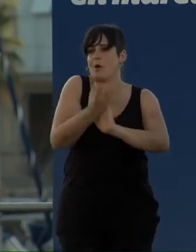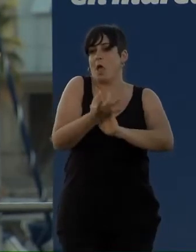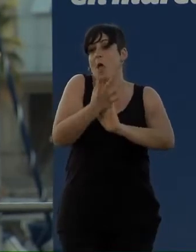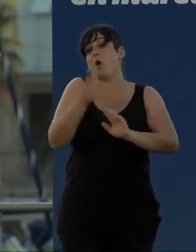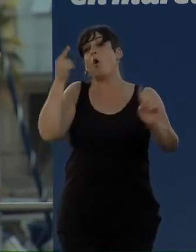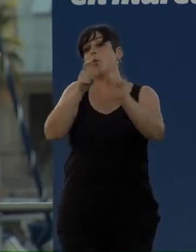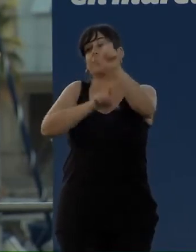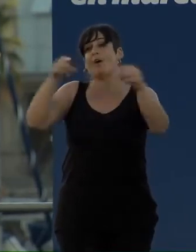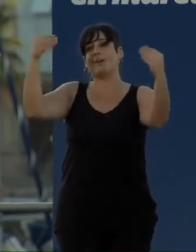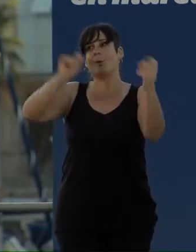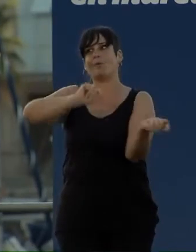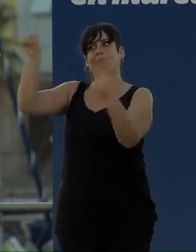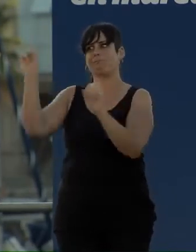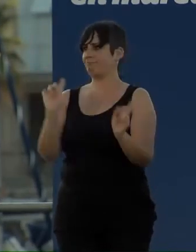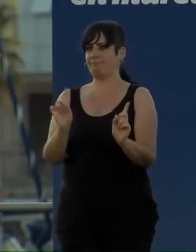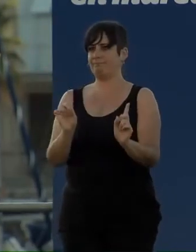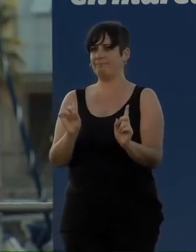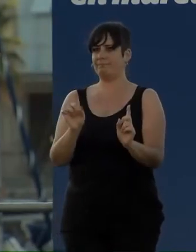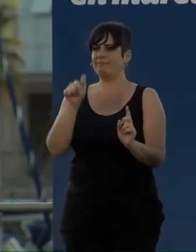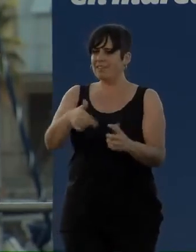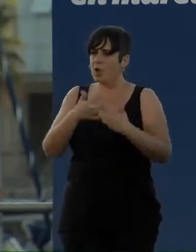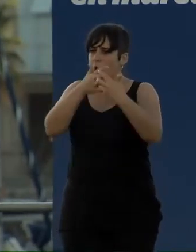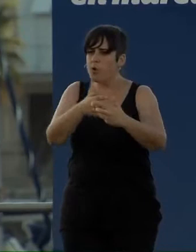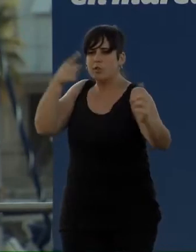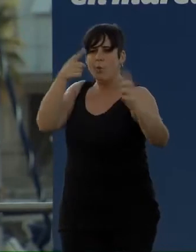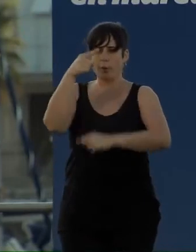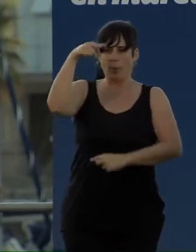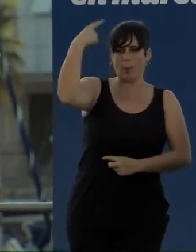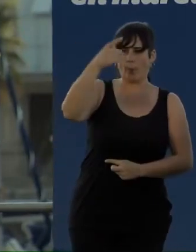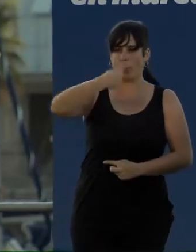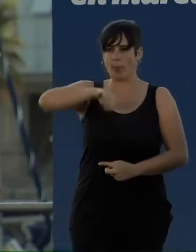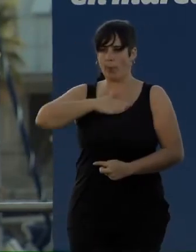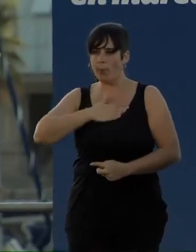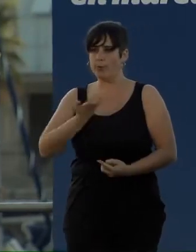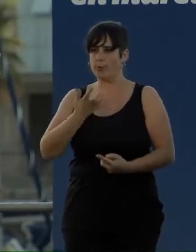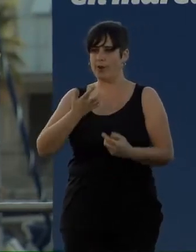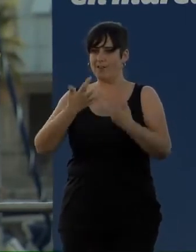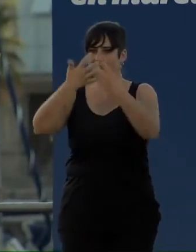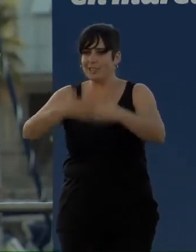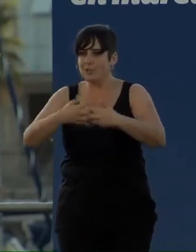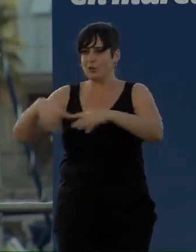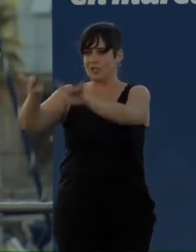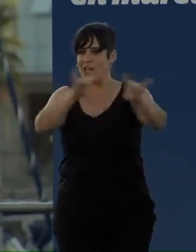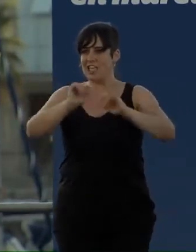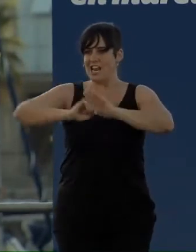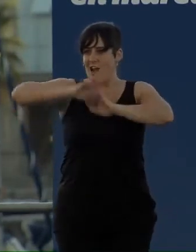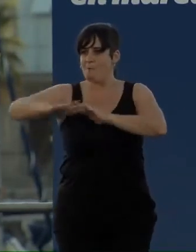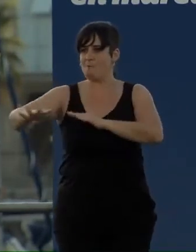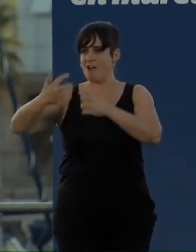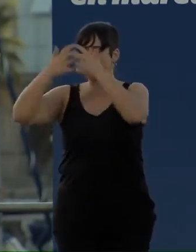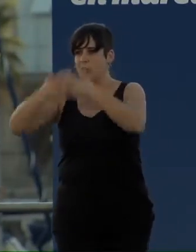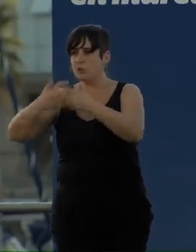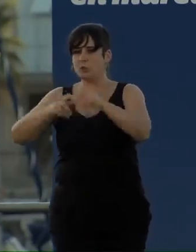mocidade un Pao cultura industria un Pao luita po laa Terra Polo seu mar po